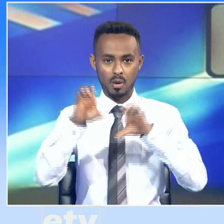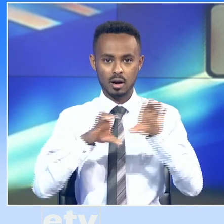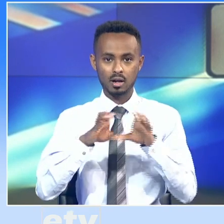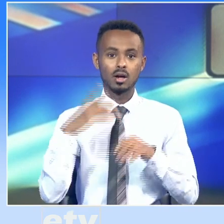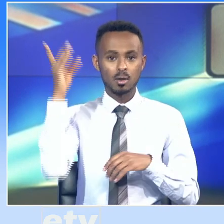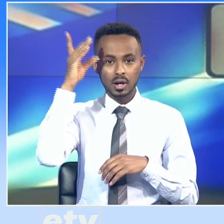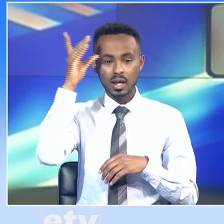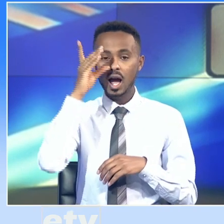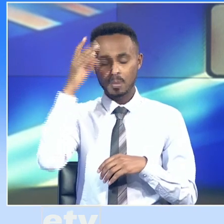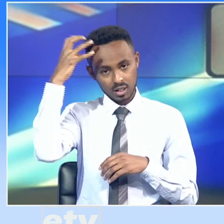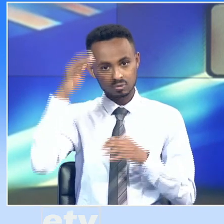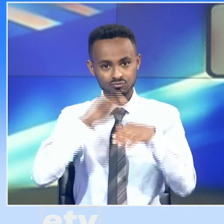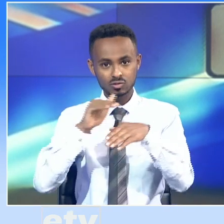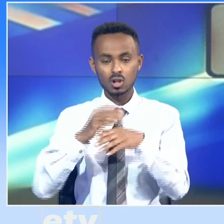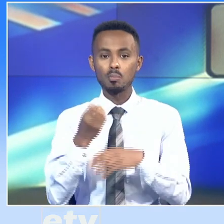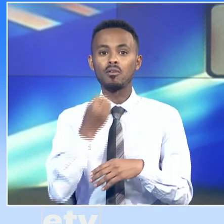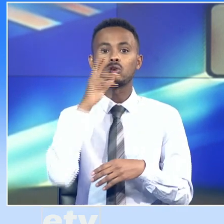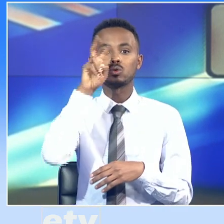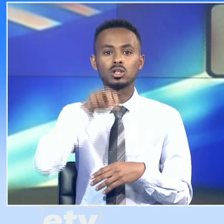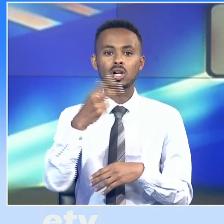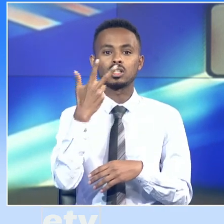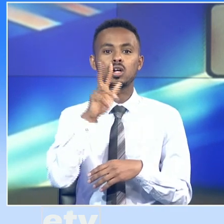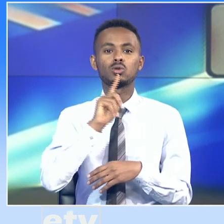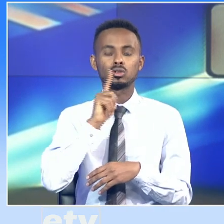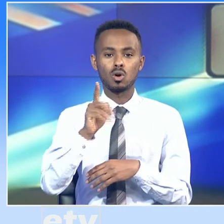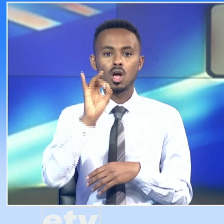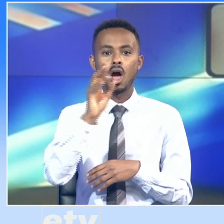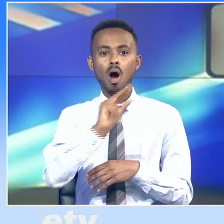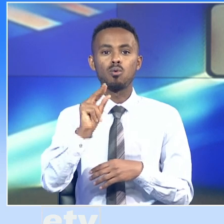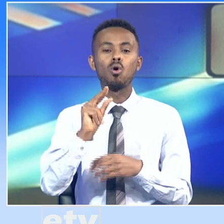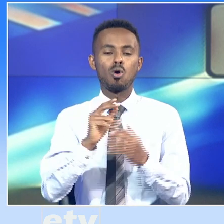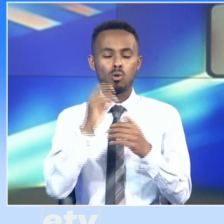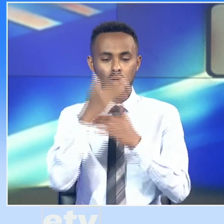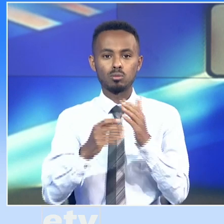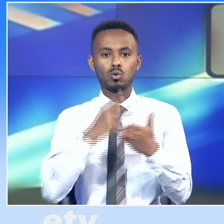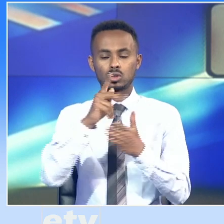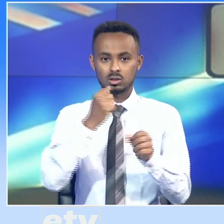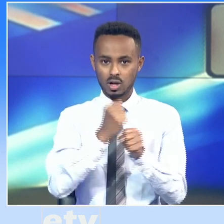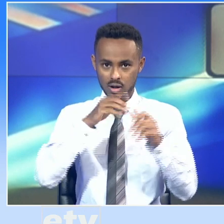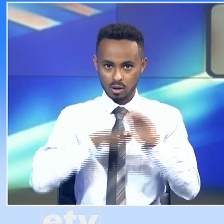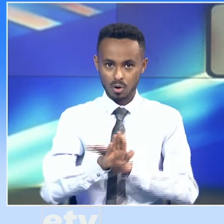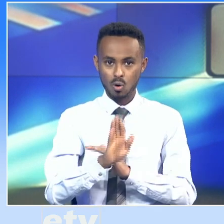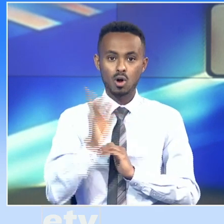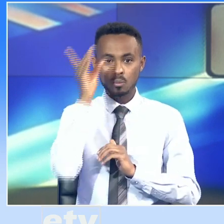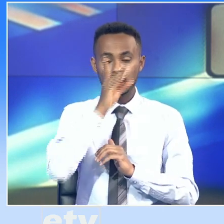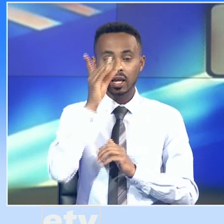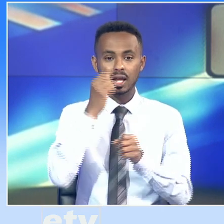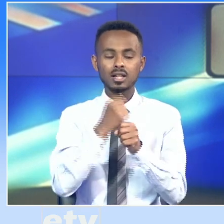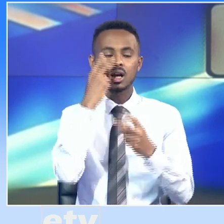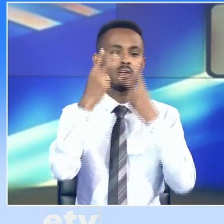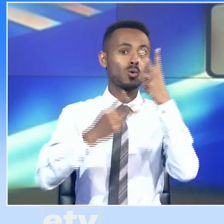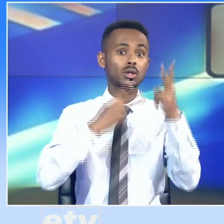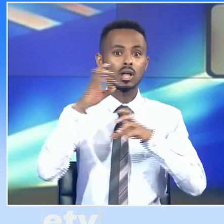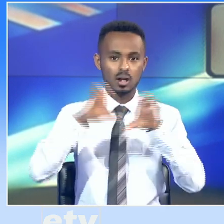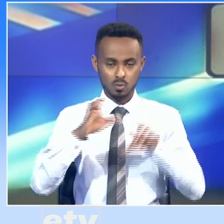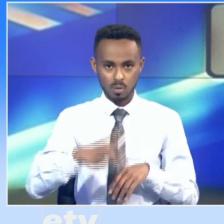በኬንያ መንግስት አነሳሽነት በፈረንጆቹ 2013 ነው የላሙ ወደብ ፕሮጀክት ወደ ስራ የገባው። በኬንያ ይፋዊ የስራ ጉብኝት